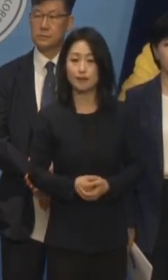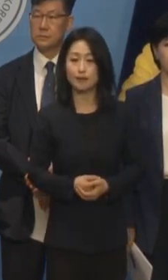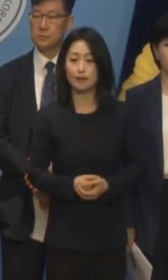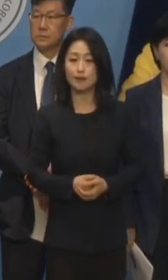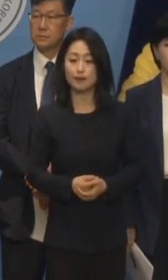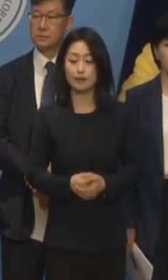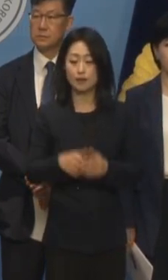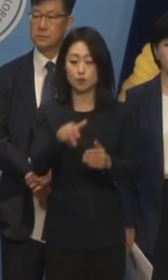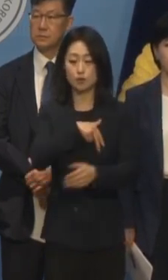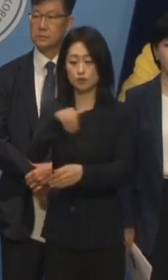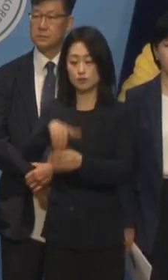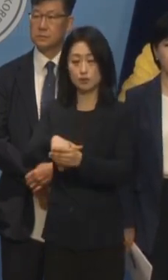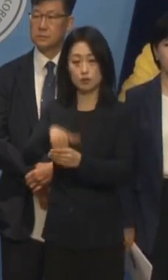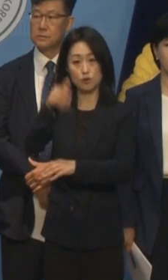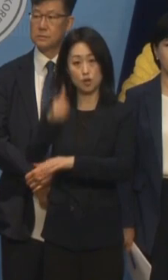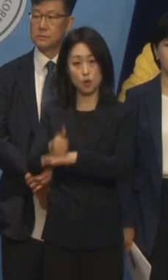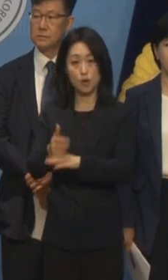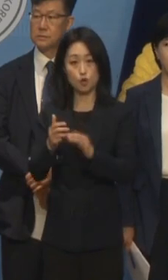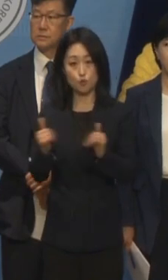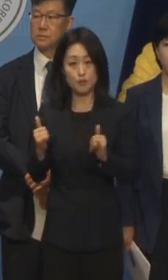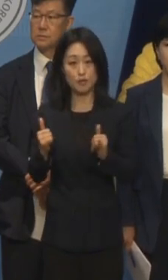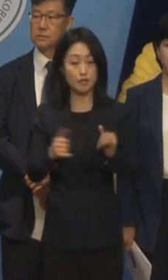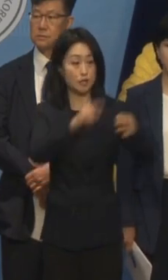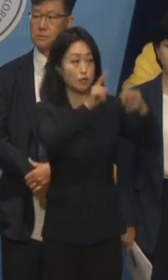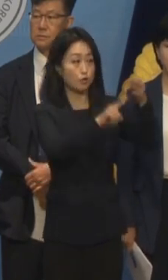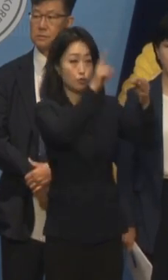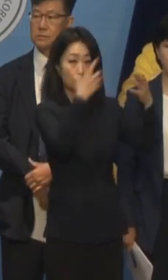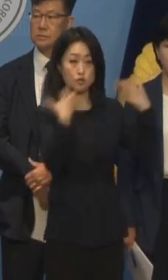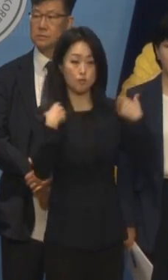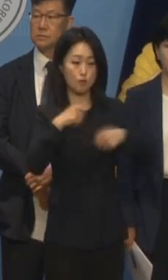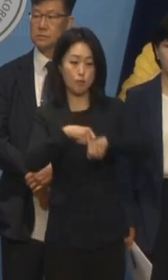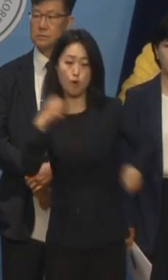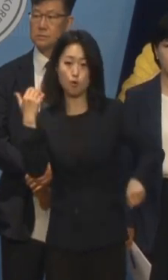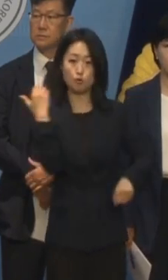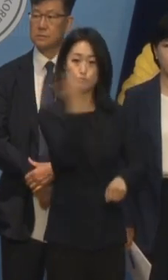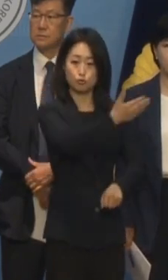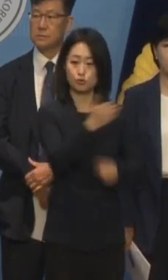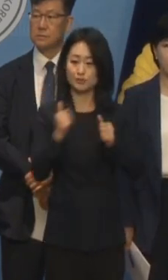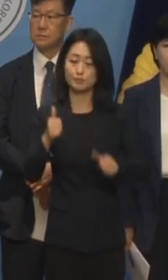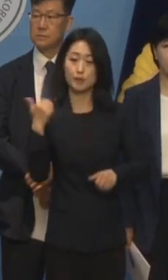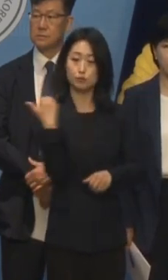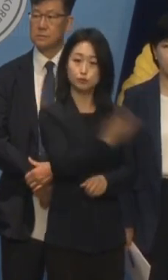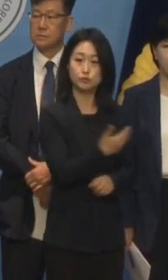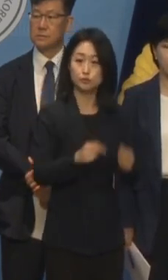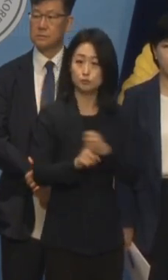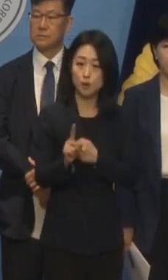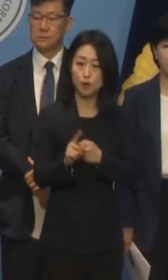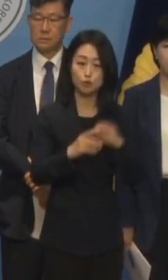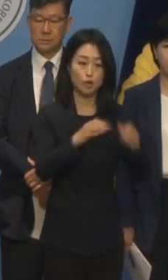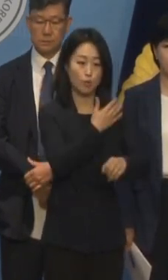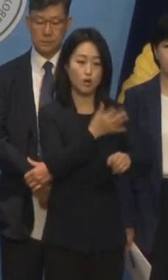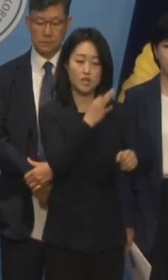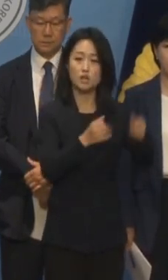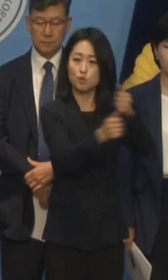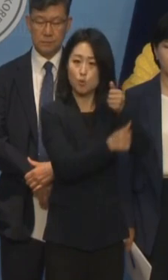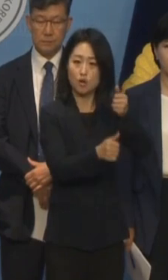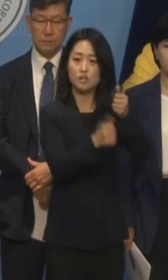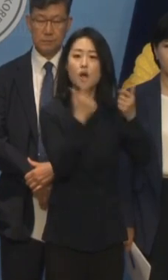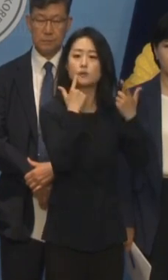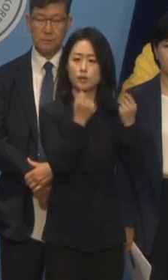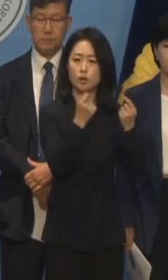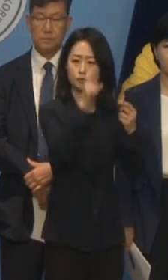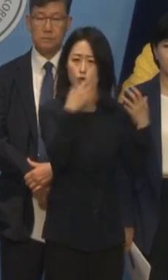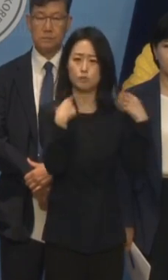이번 총선을 통해 국민이 윤석열 정부를 엄정하게 심판한 것은 지금의 권익위처럼 추락한